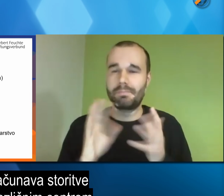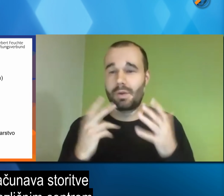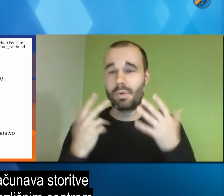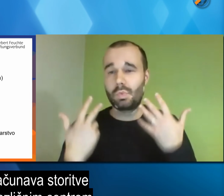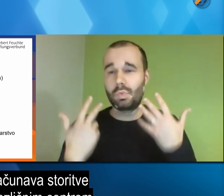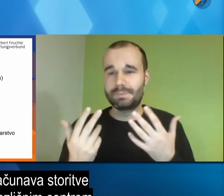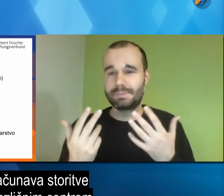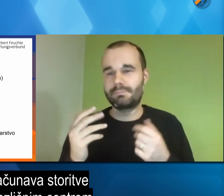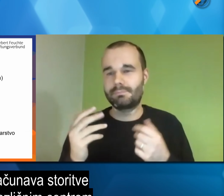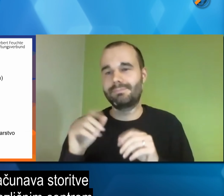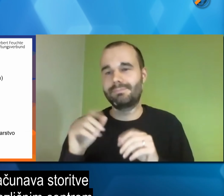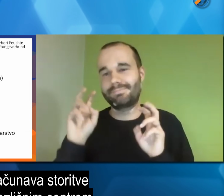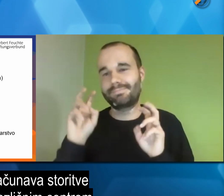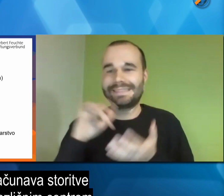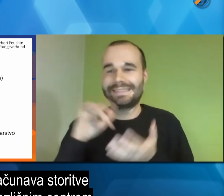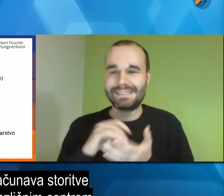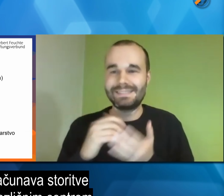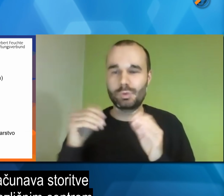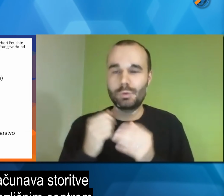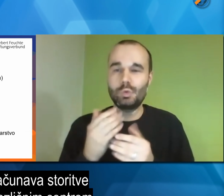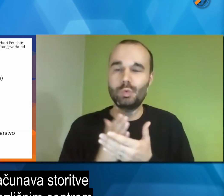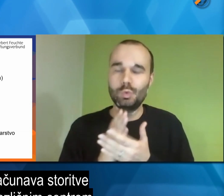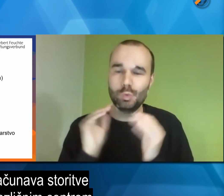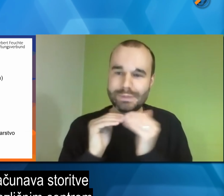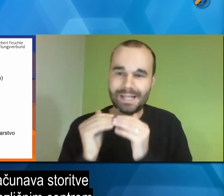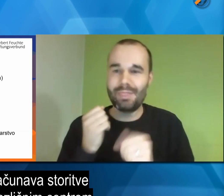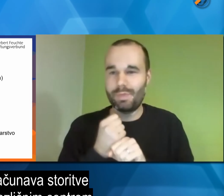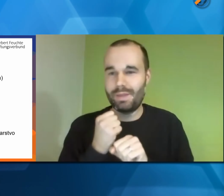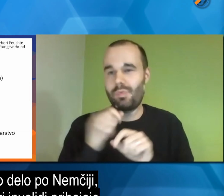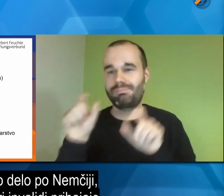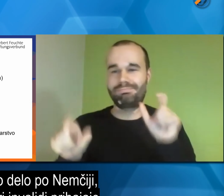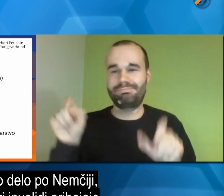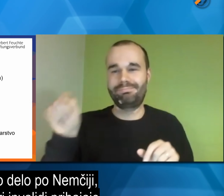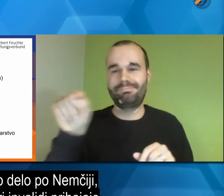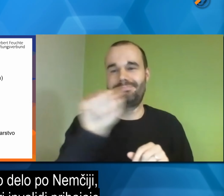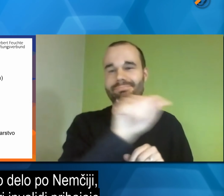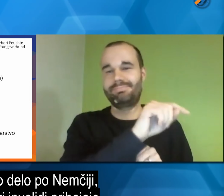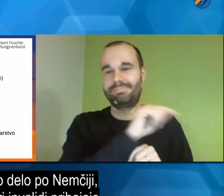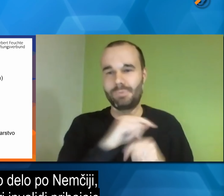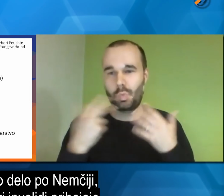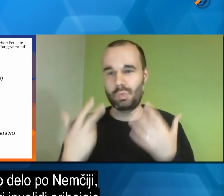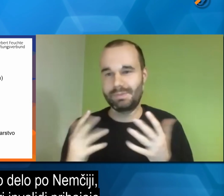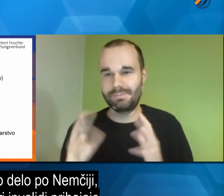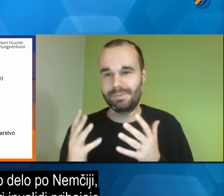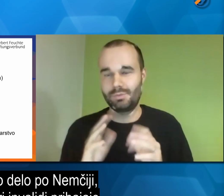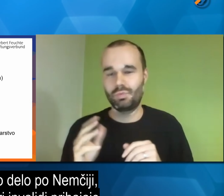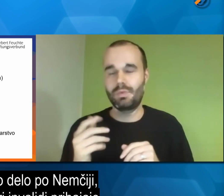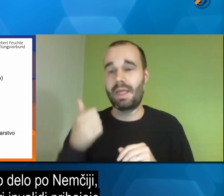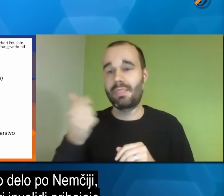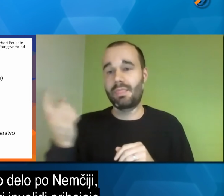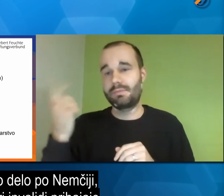zaračunava storitve približno 80 različnim, recimo, centrom za socialno delo po